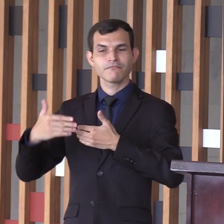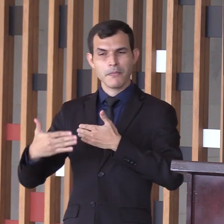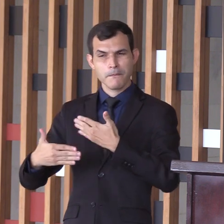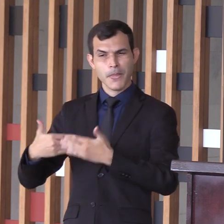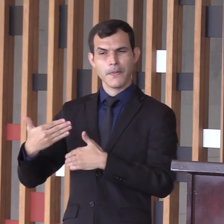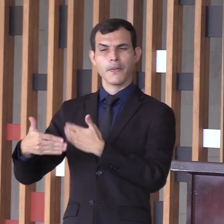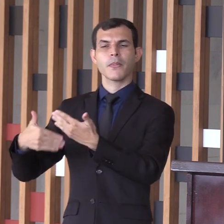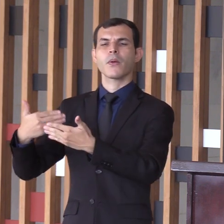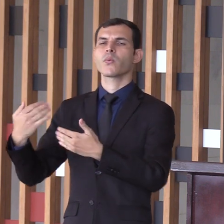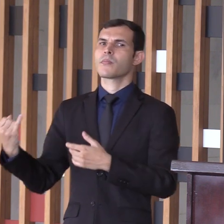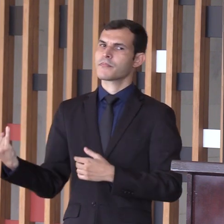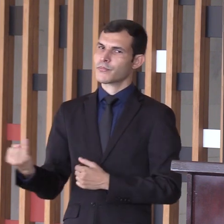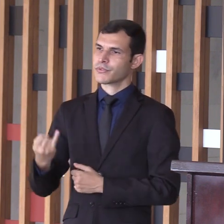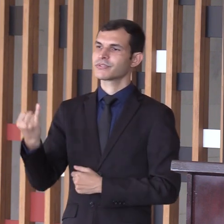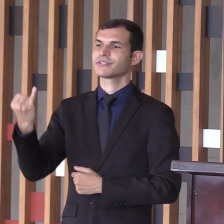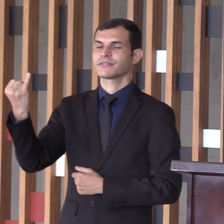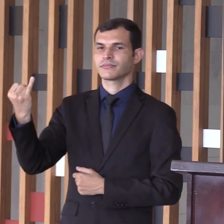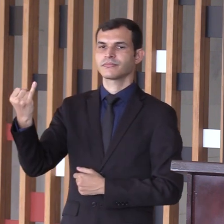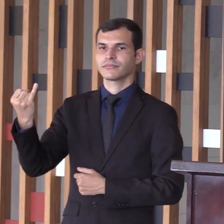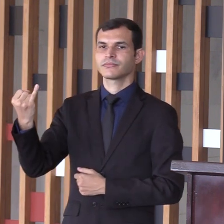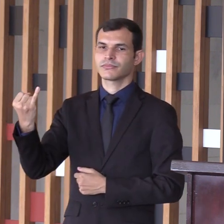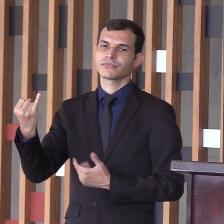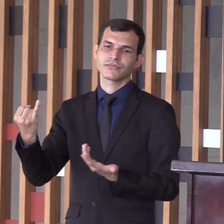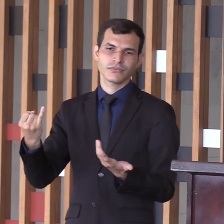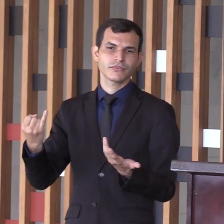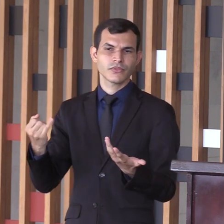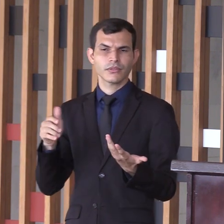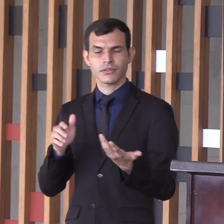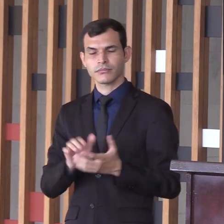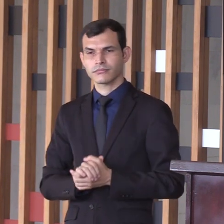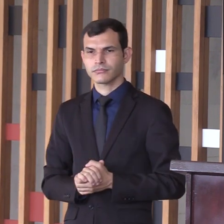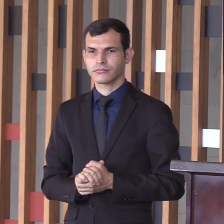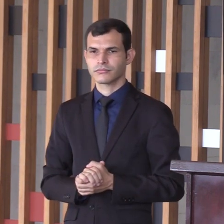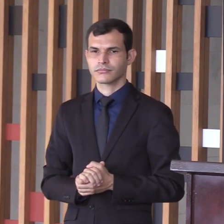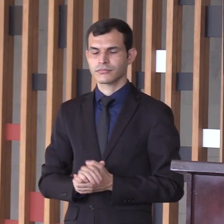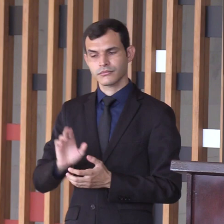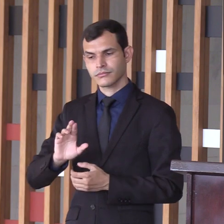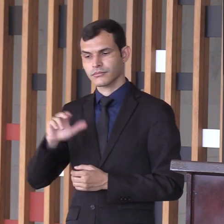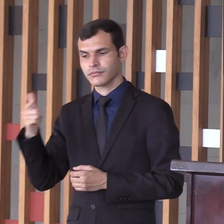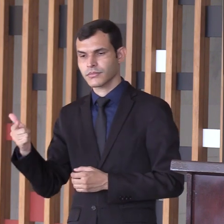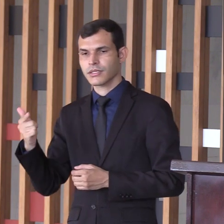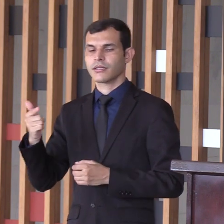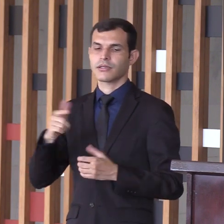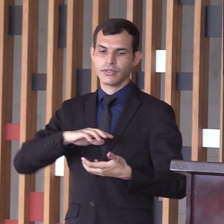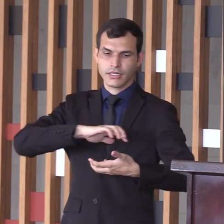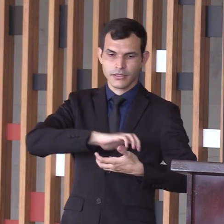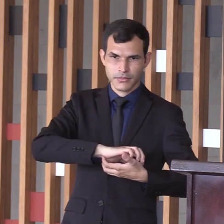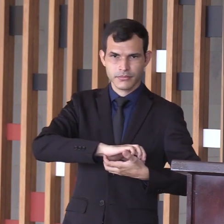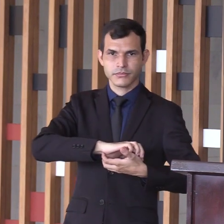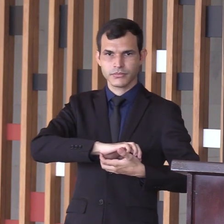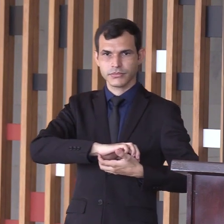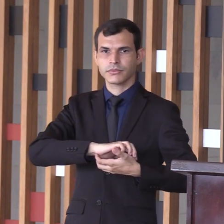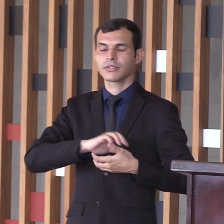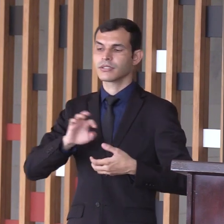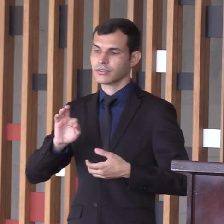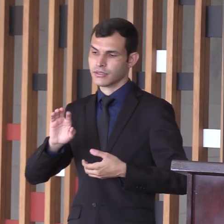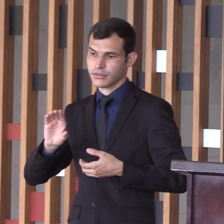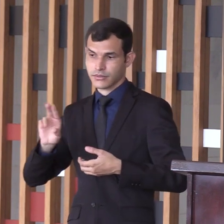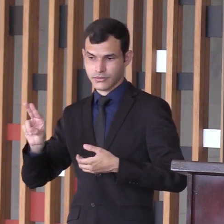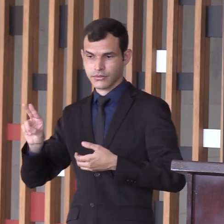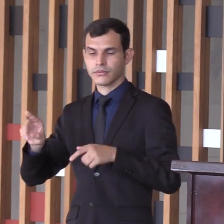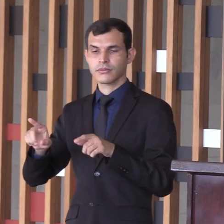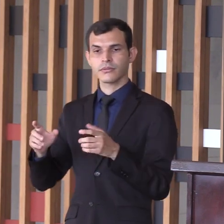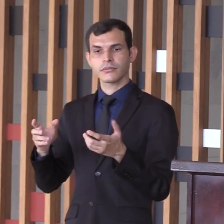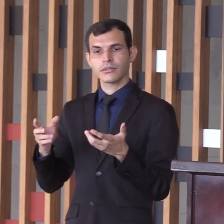importante que, sem dúvida alguma, com o apoio do Itamaraty, o Tribunal de Contas da União pretende orgulhar muito o Brasil